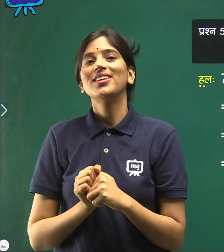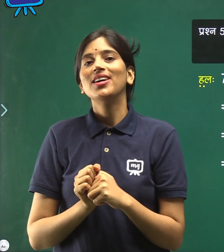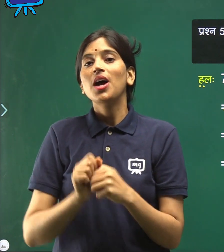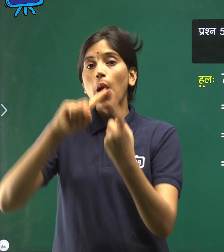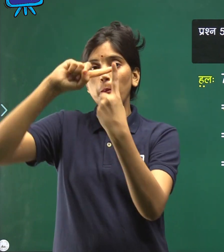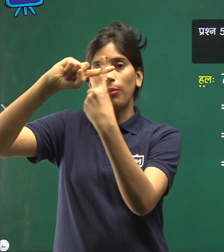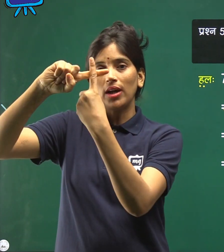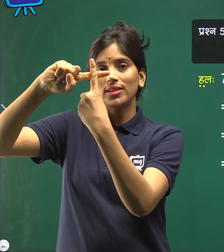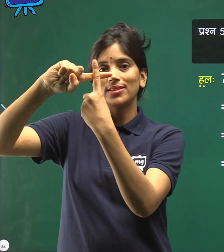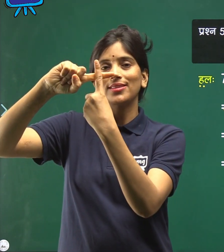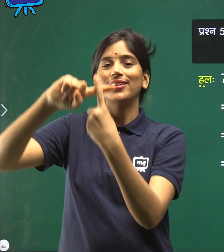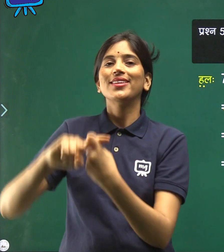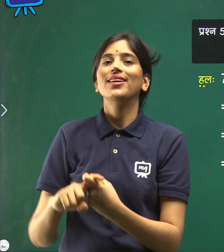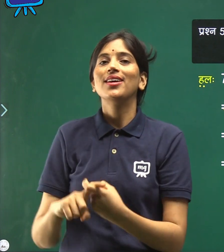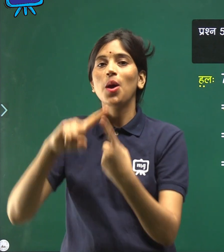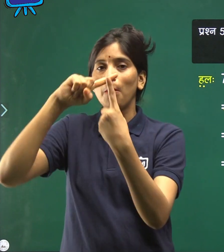प्लस